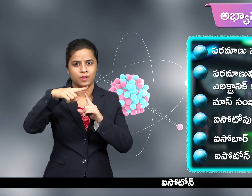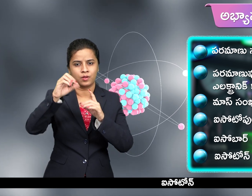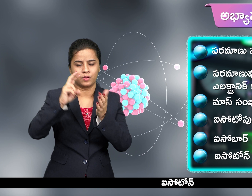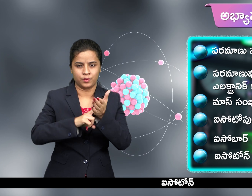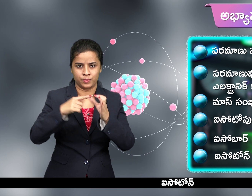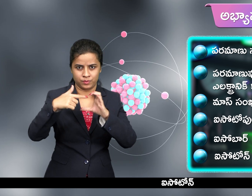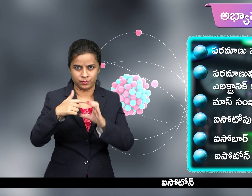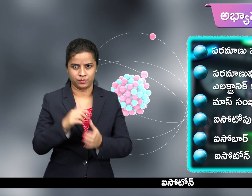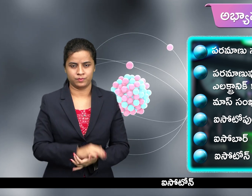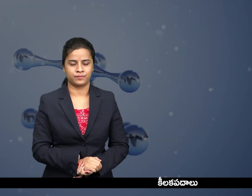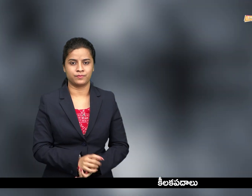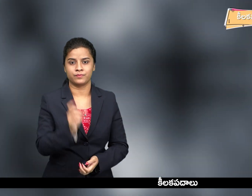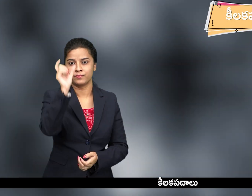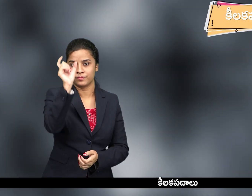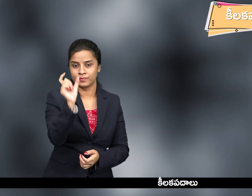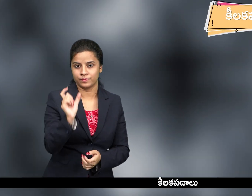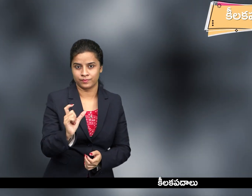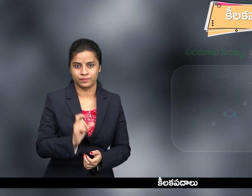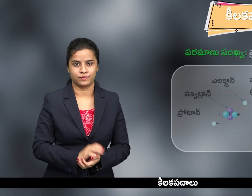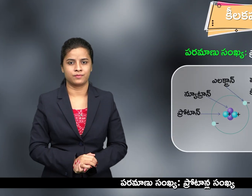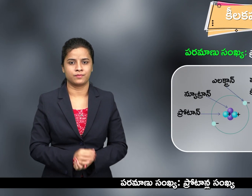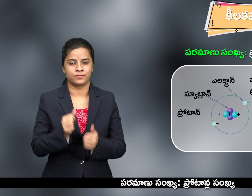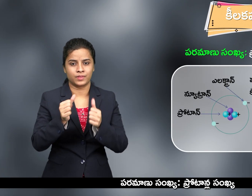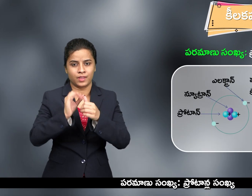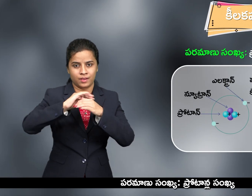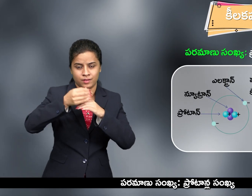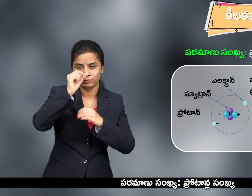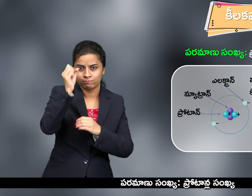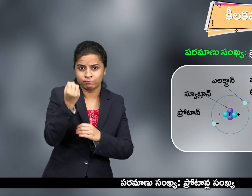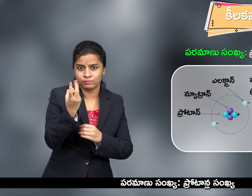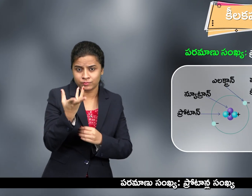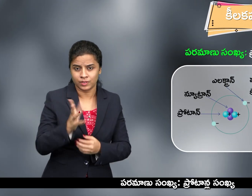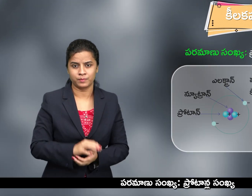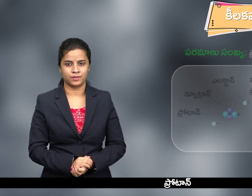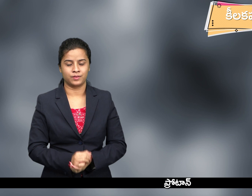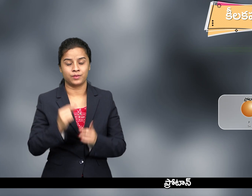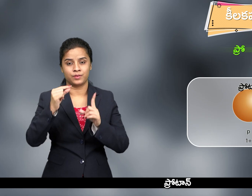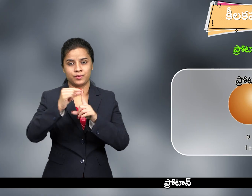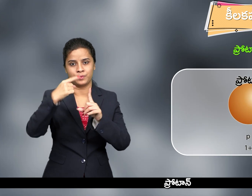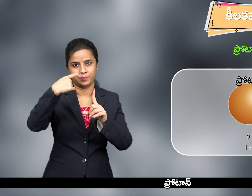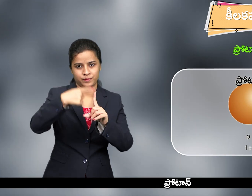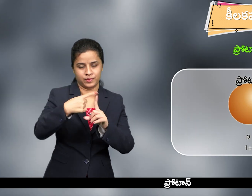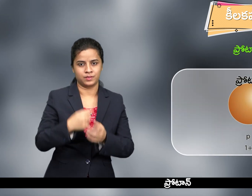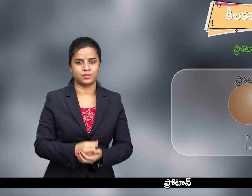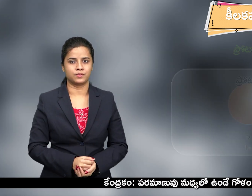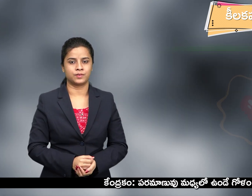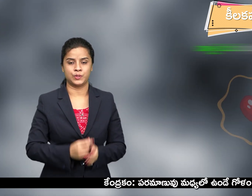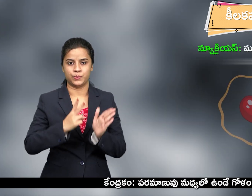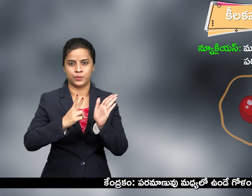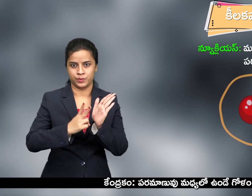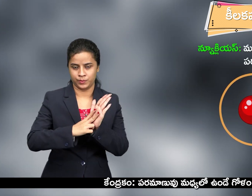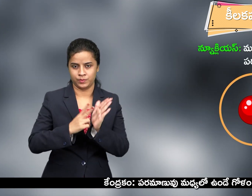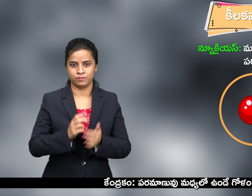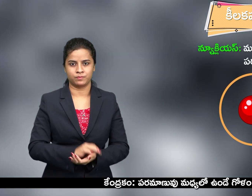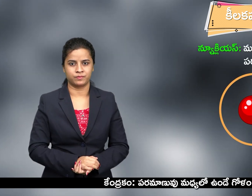ఐసోటోన్. కీలక పదాలు: పరమాణు సంఖ్య, ప్రోటాన్ల సంఖ్య, ప్రోటాన్.